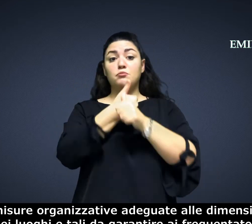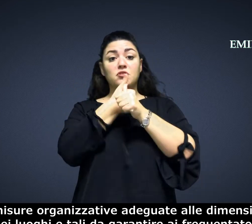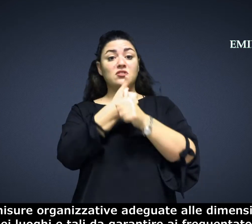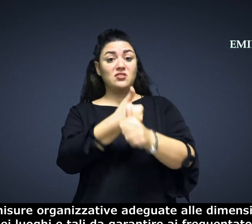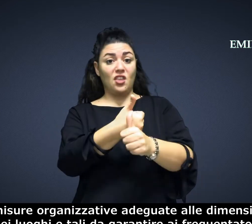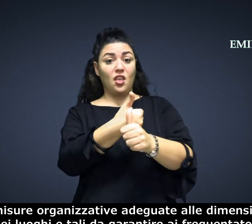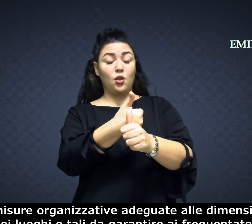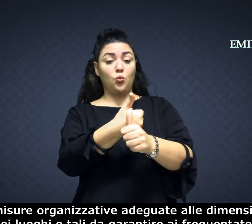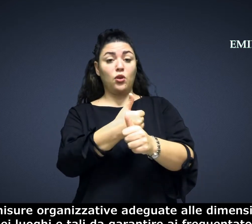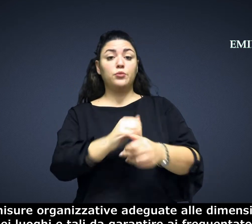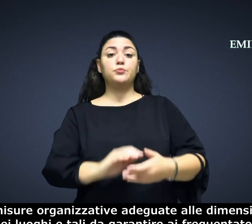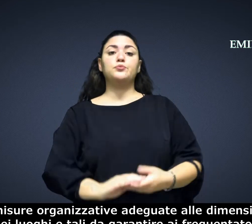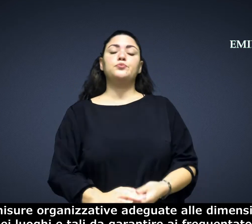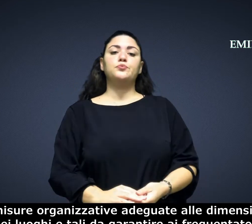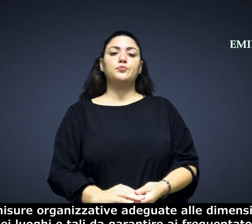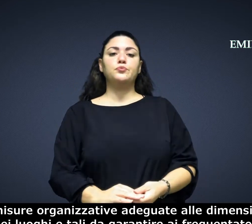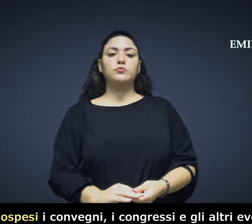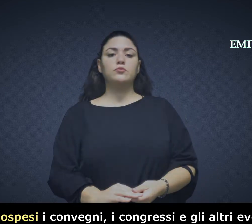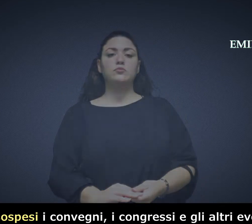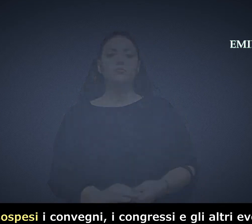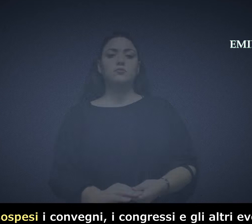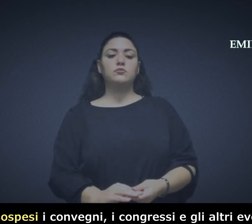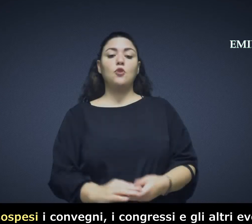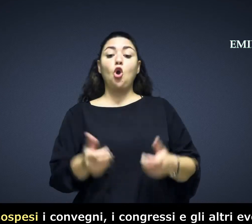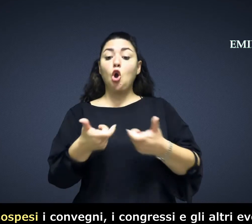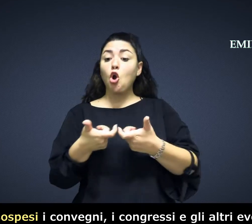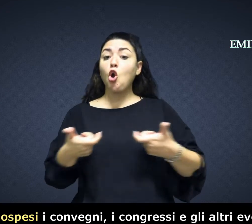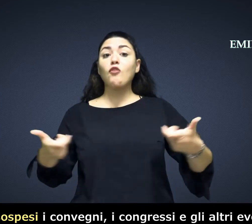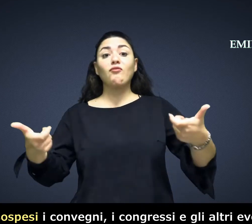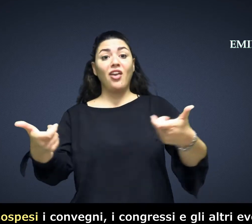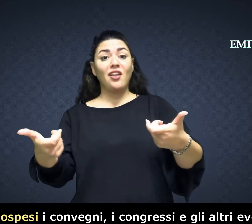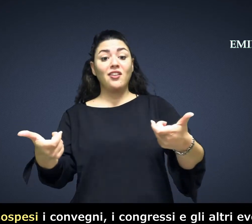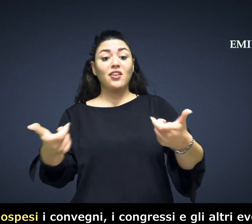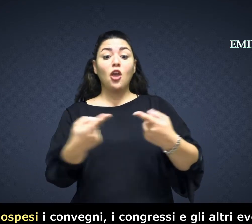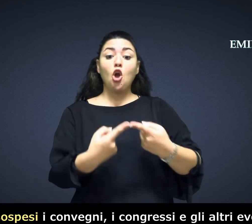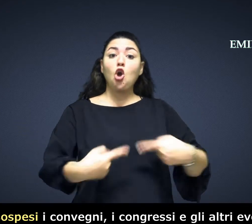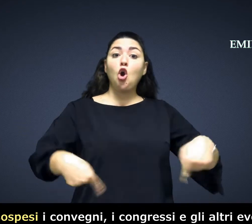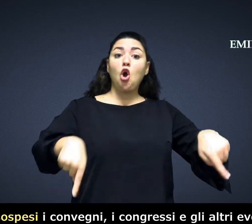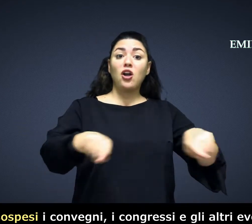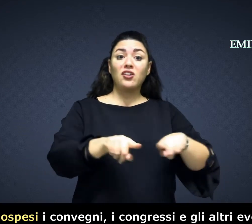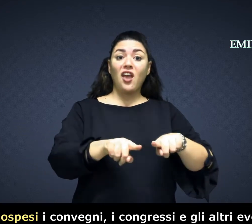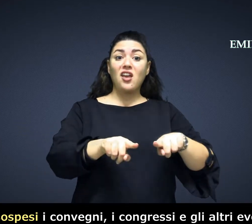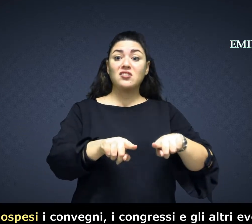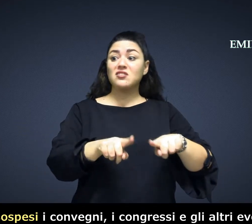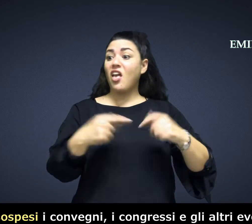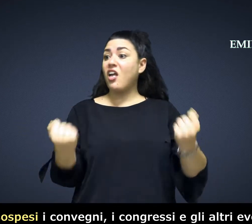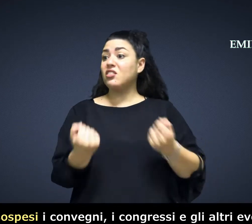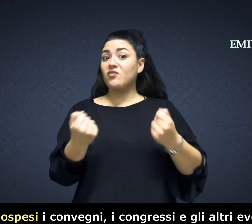i congressi e gli altri eventi, ad eccezione di quelli che si svolgono con modalità a distanza.